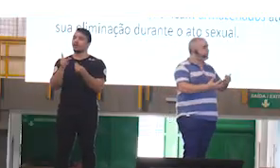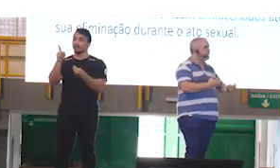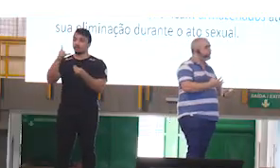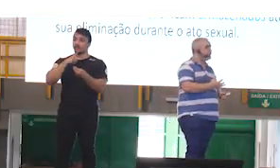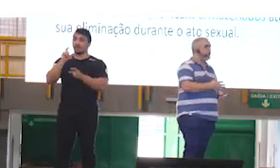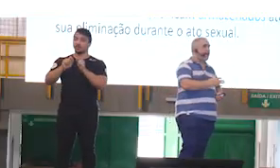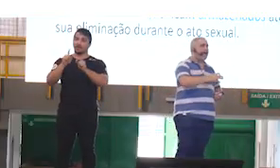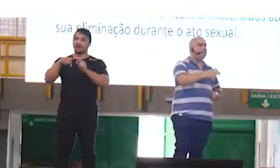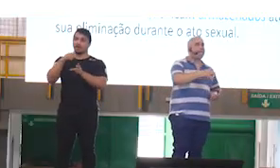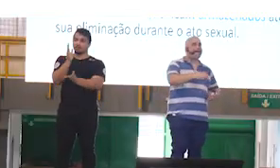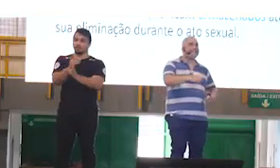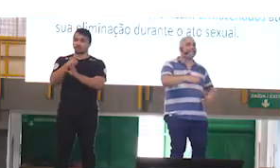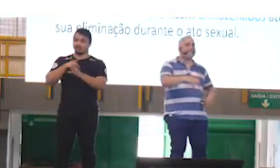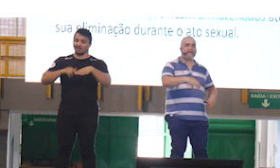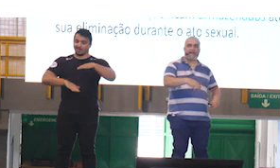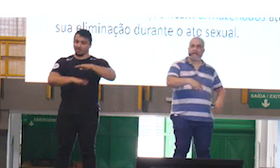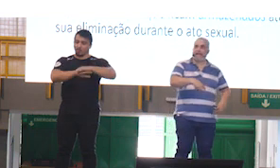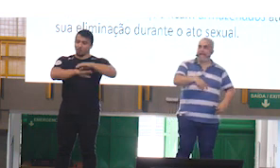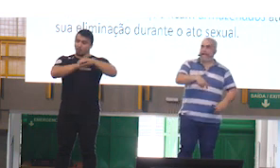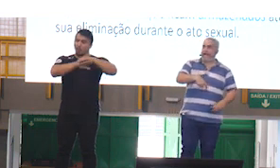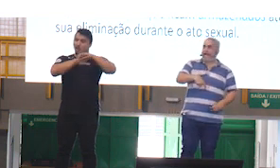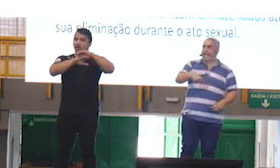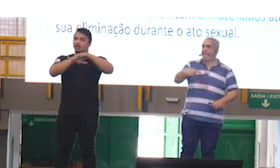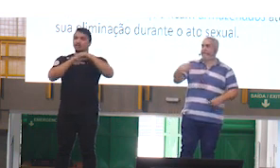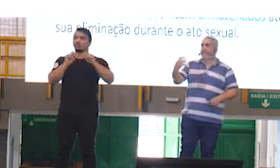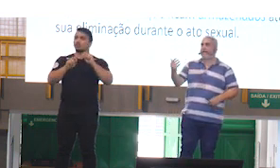função do epidídimo é armazenar